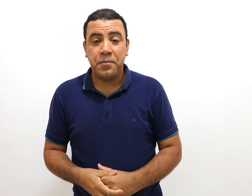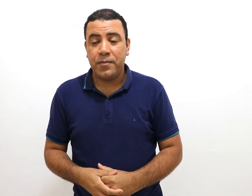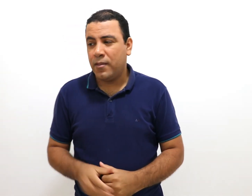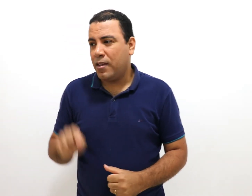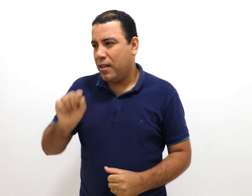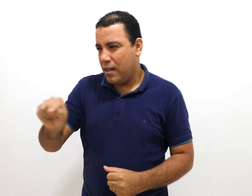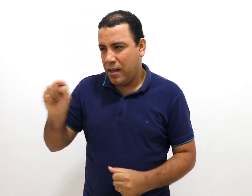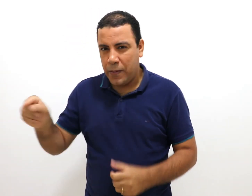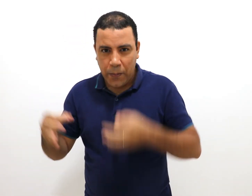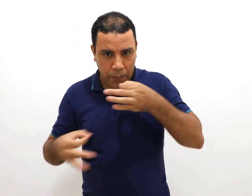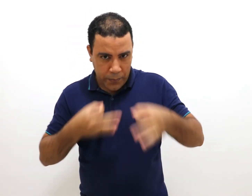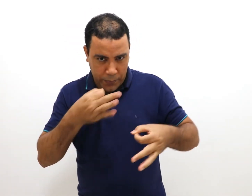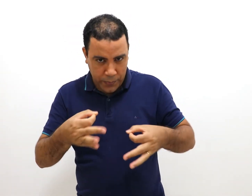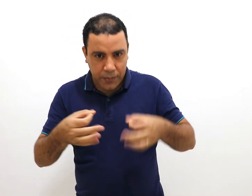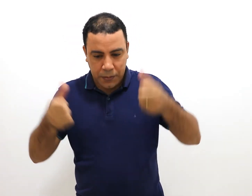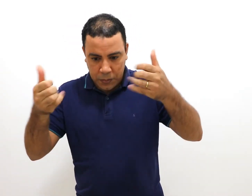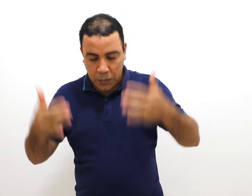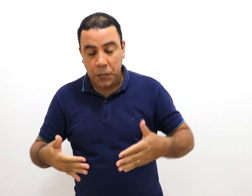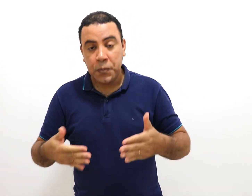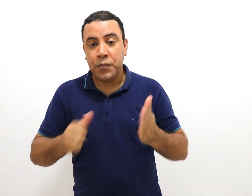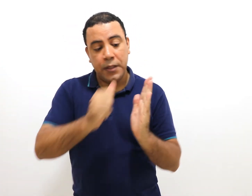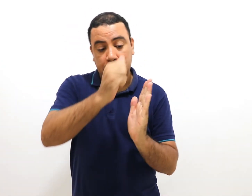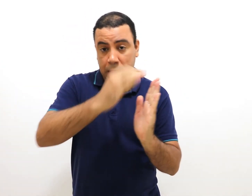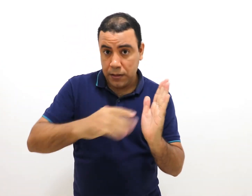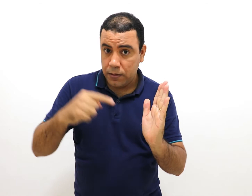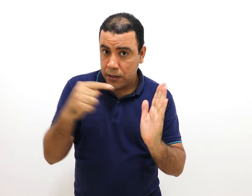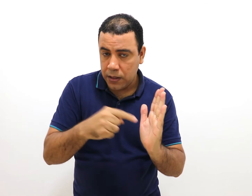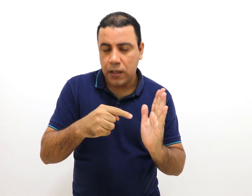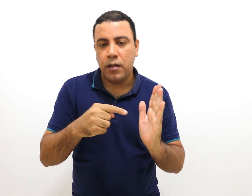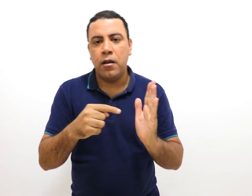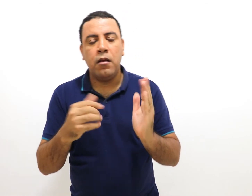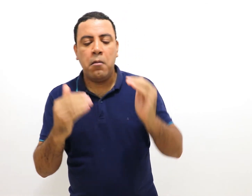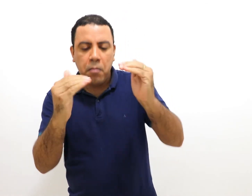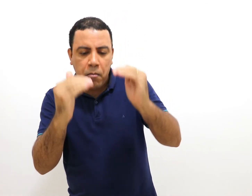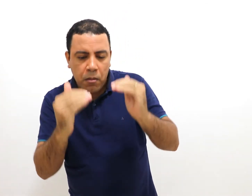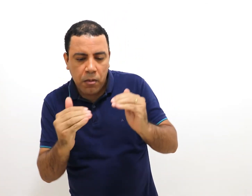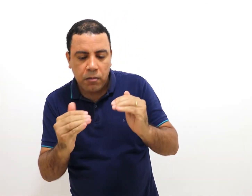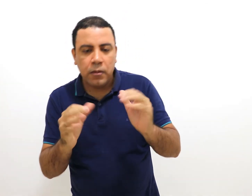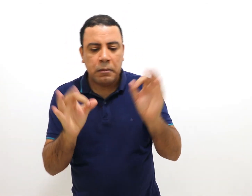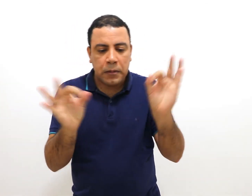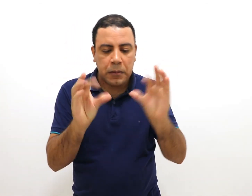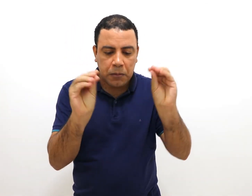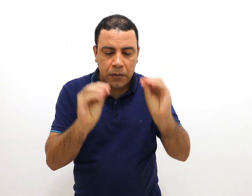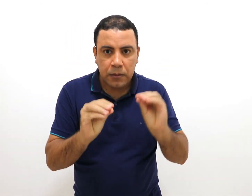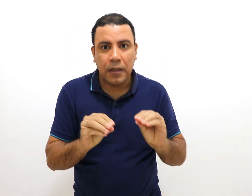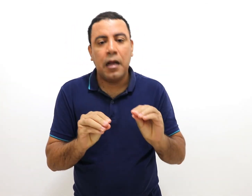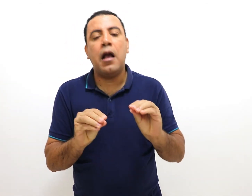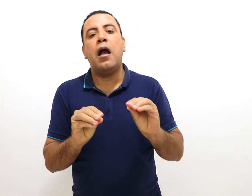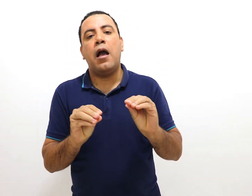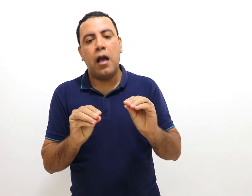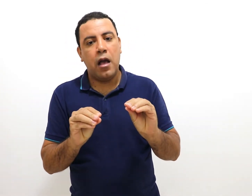Os participantes reconhecem que a atividade e sua forma ajudaram a compreensão.